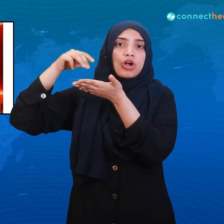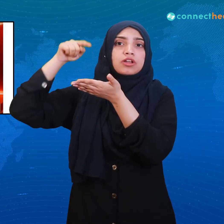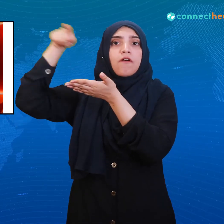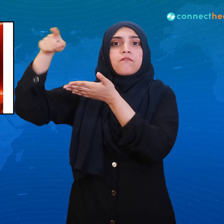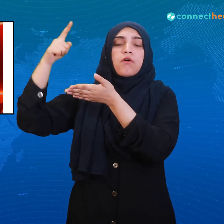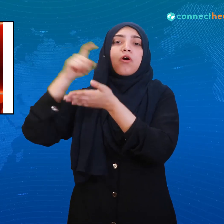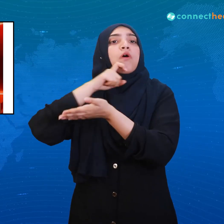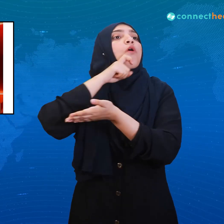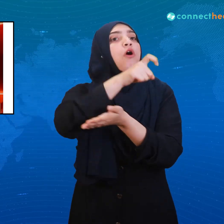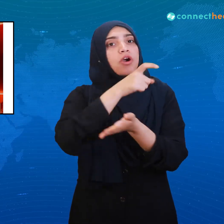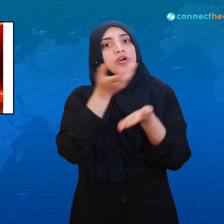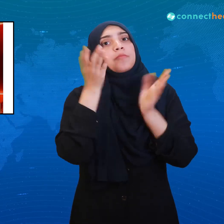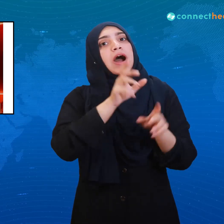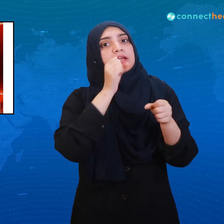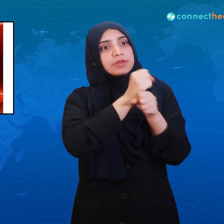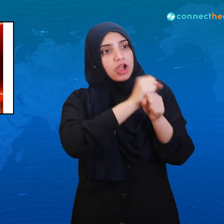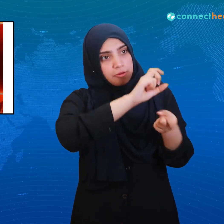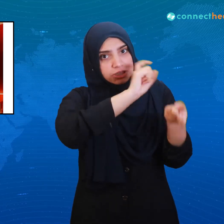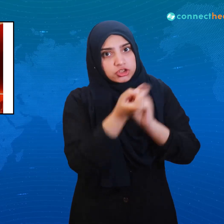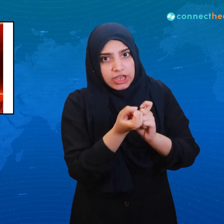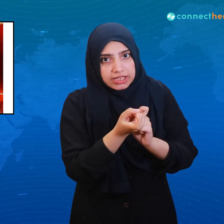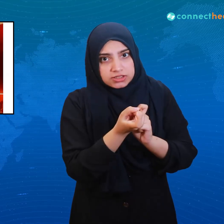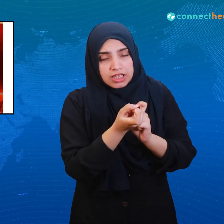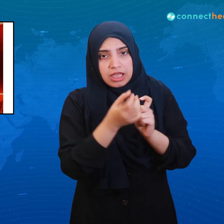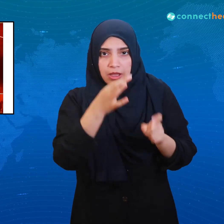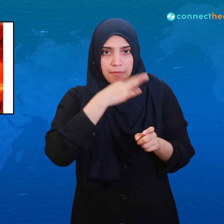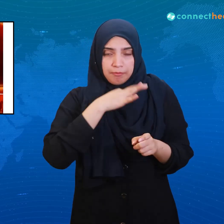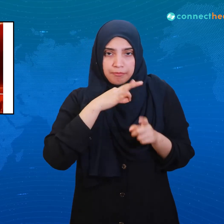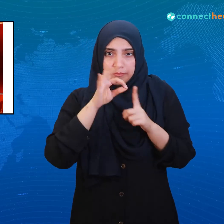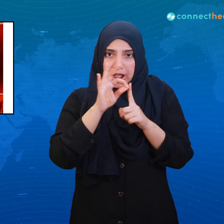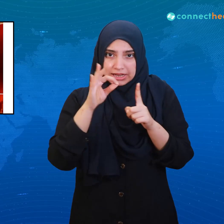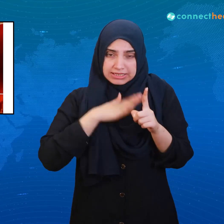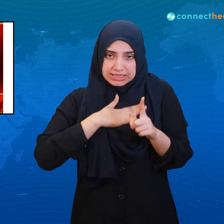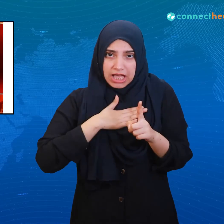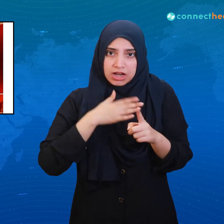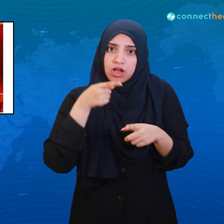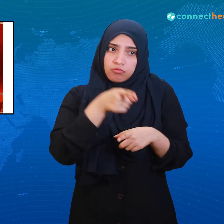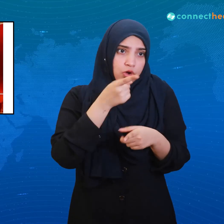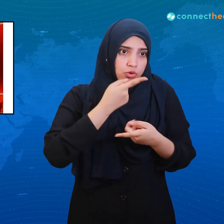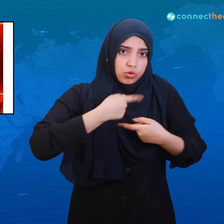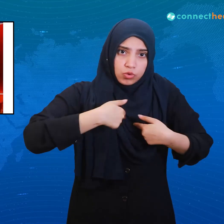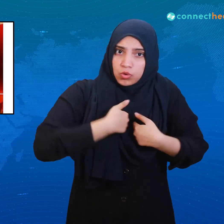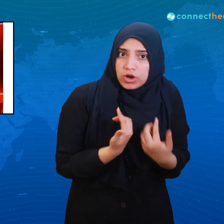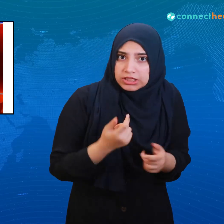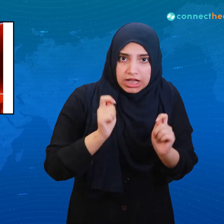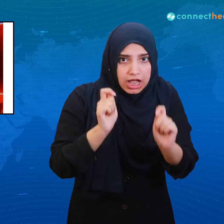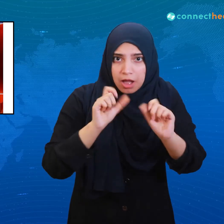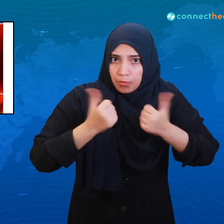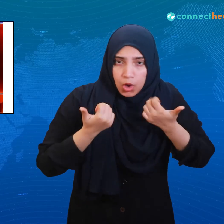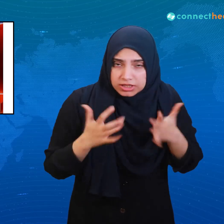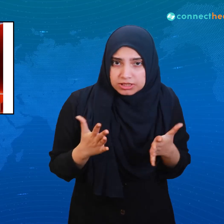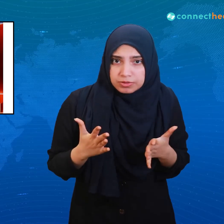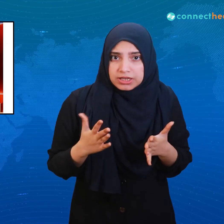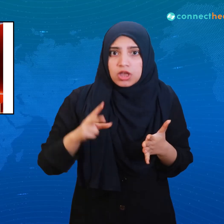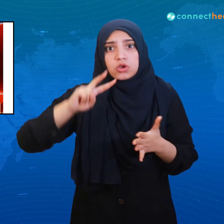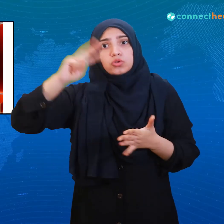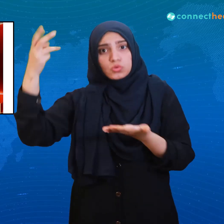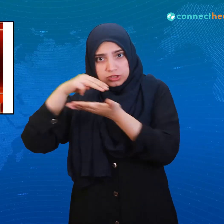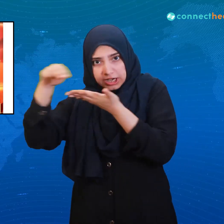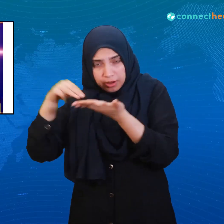दें? मेरी आपसे दरख्वास्त है, पहले हमें बताया जाए कि क्या बैरून मुल्क की मदद से रजीम चेंज की जा सकती है